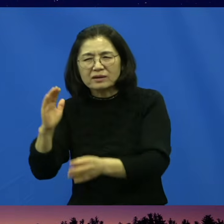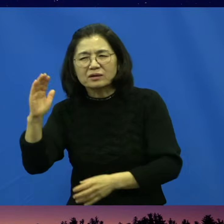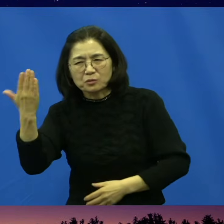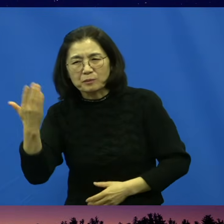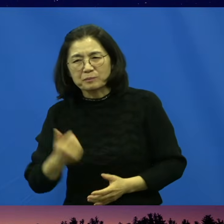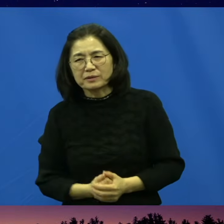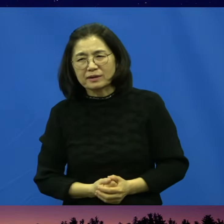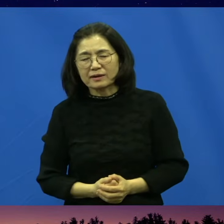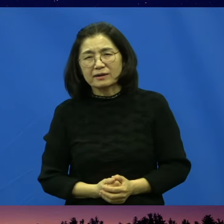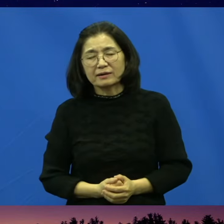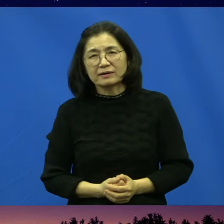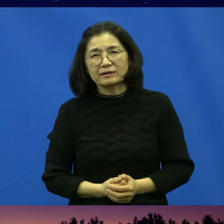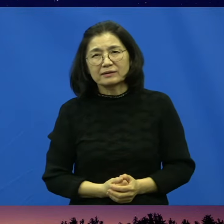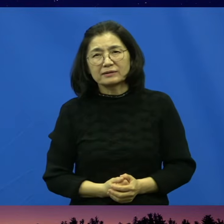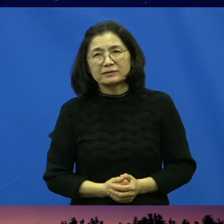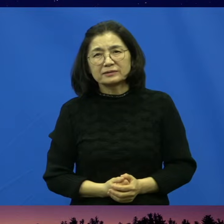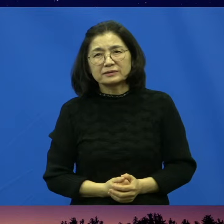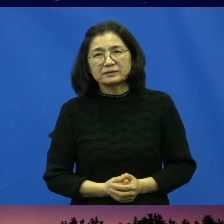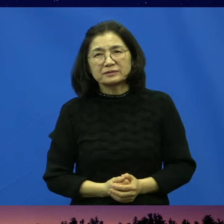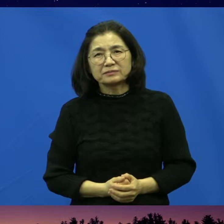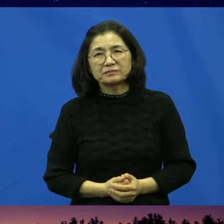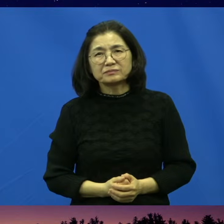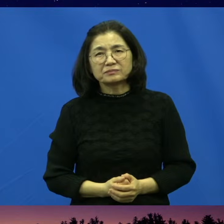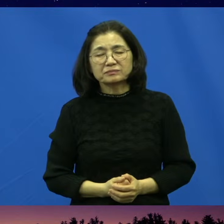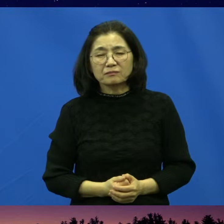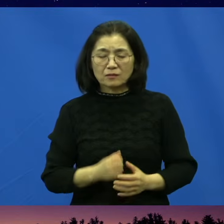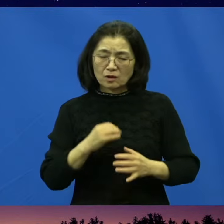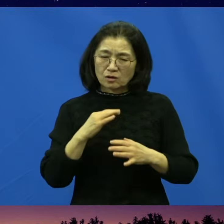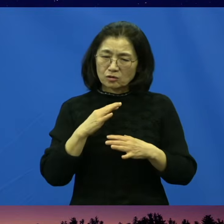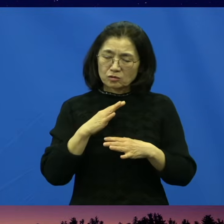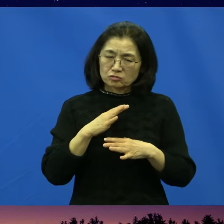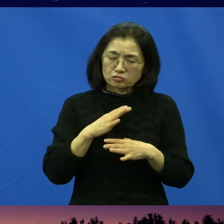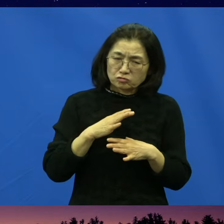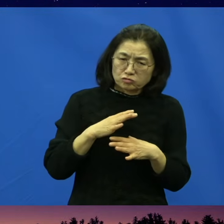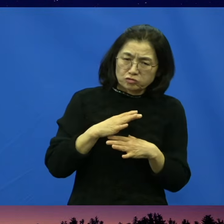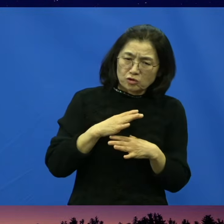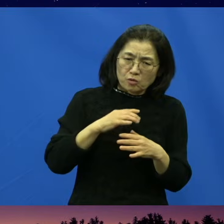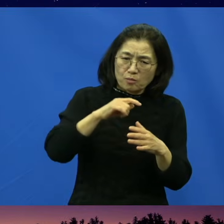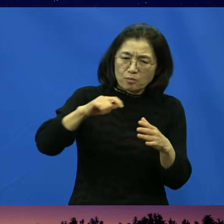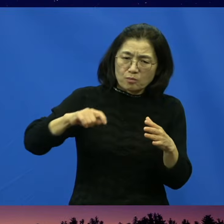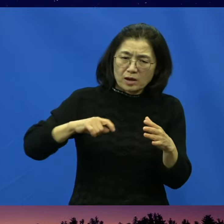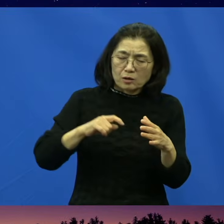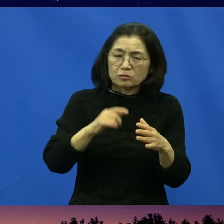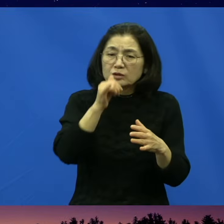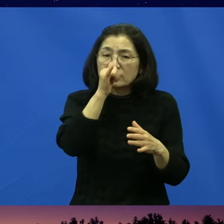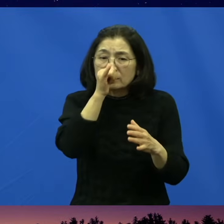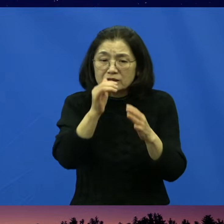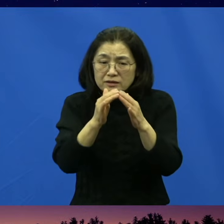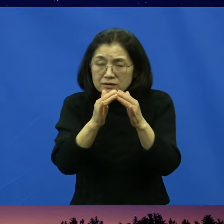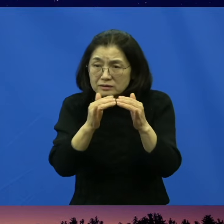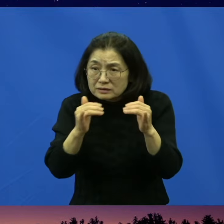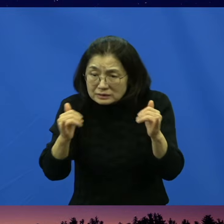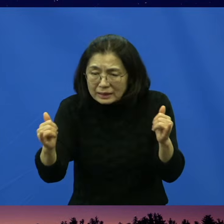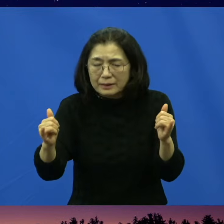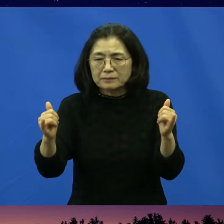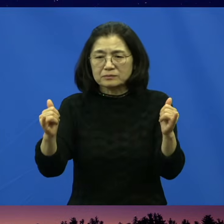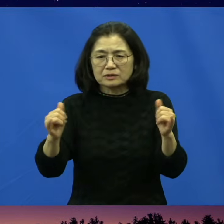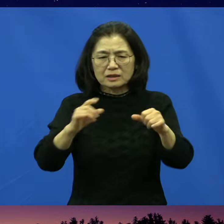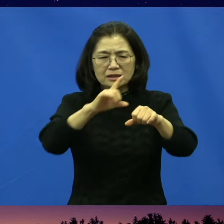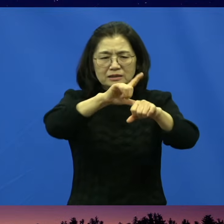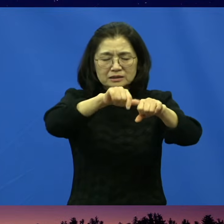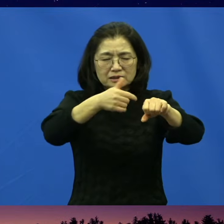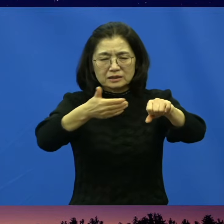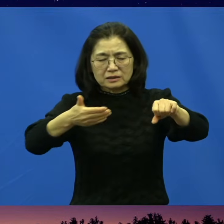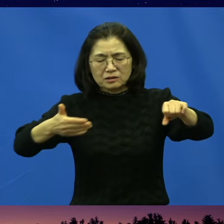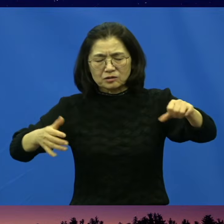막막한 고독과 두려움 가운데 있는 사람은, 여러분, 시간이 지날수록 점점 더 옥죄오고